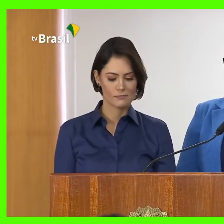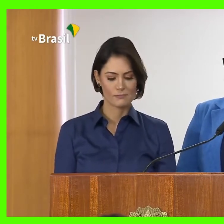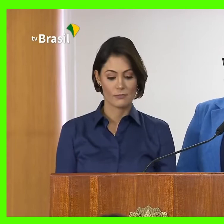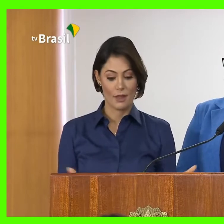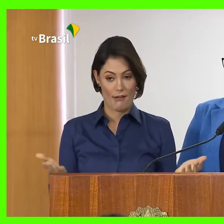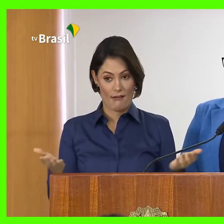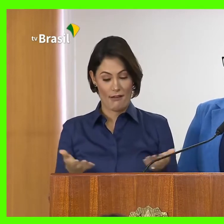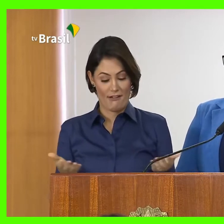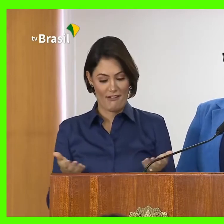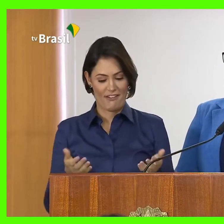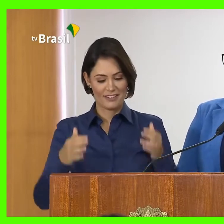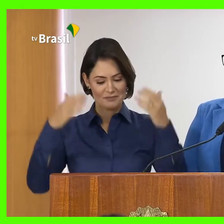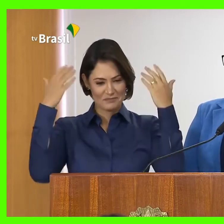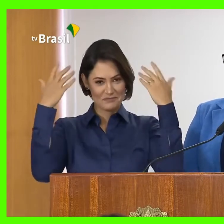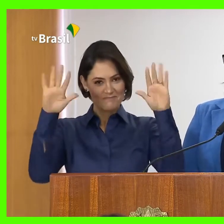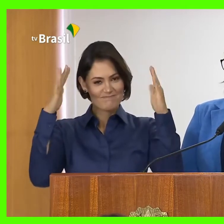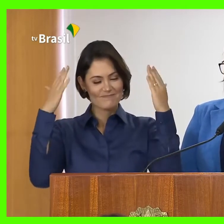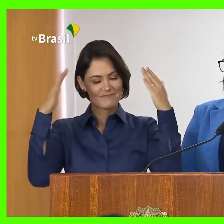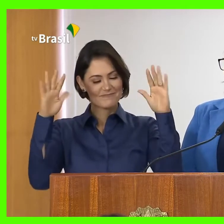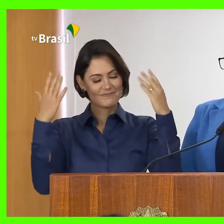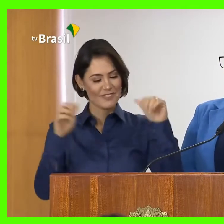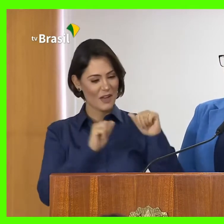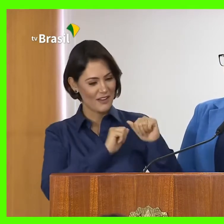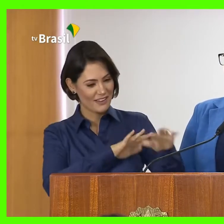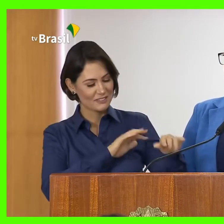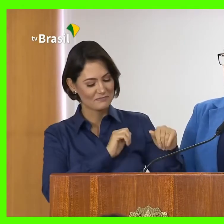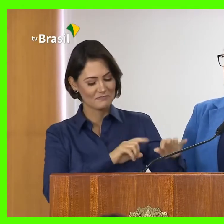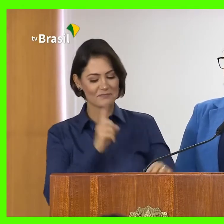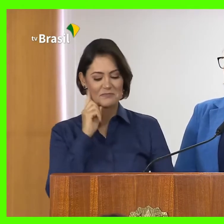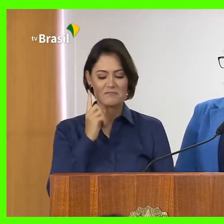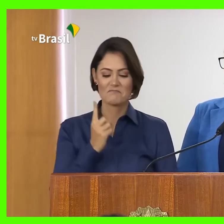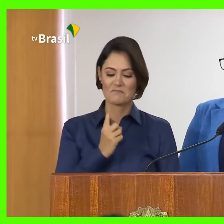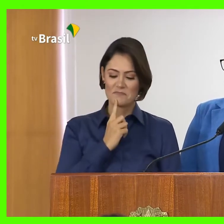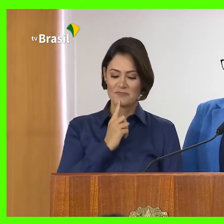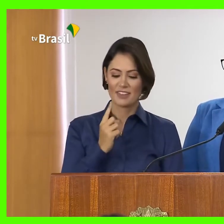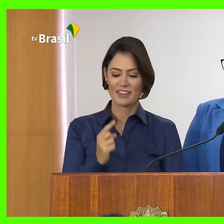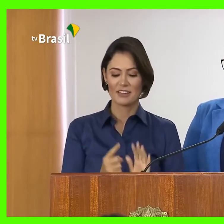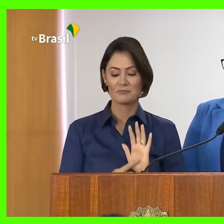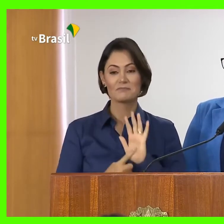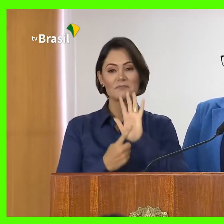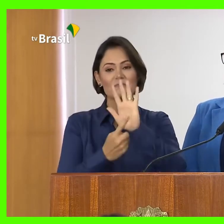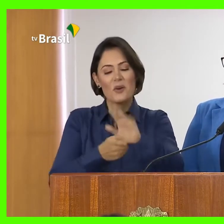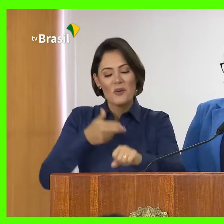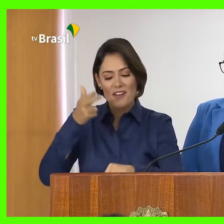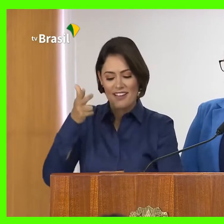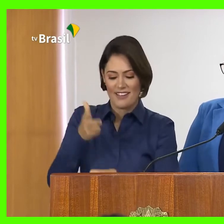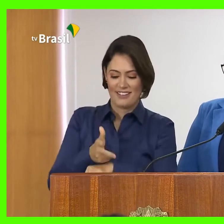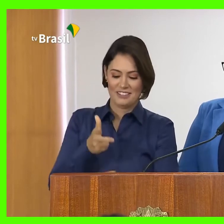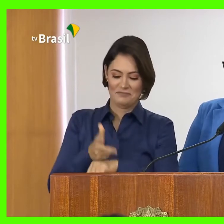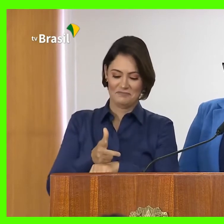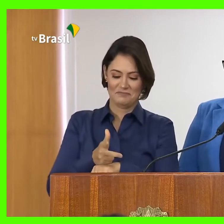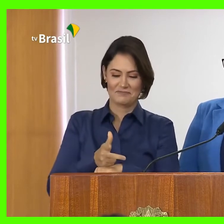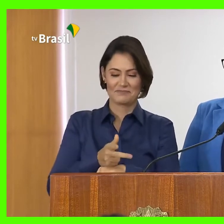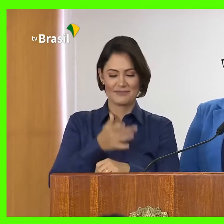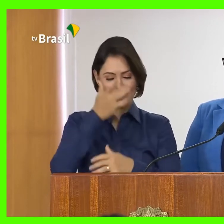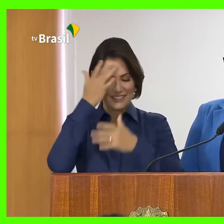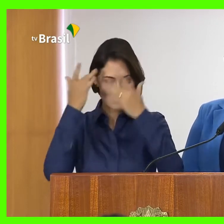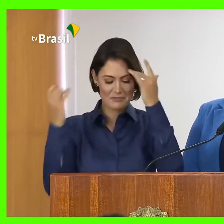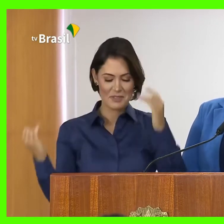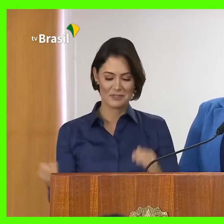Agora, em homenagem ao Setembro Surdo, Quero apresentar para vocês um vídeo em